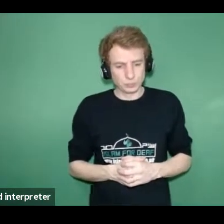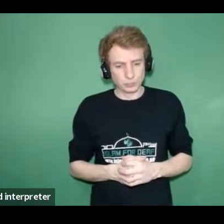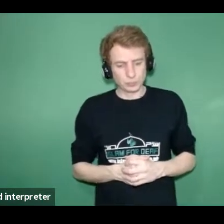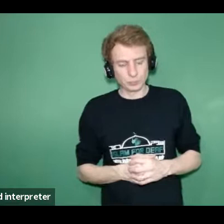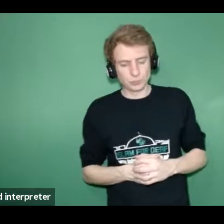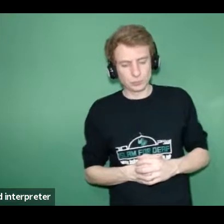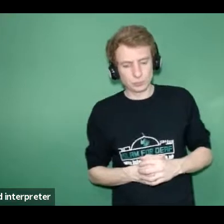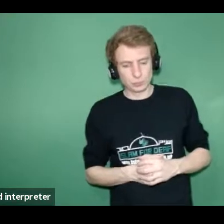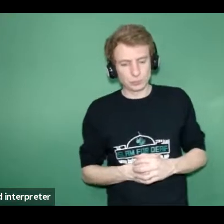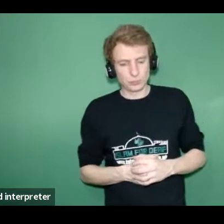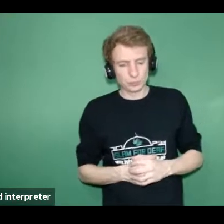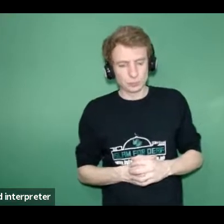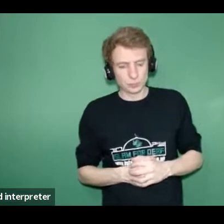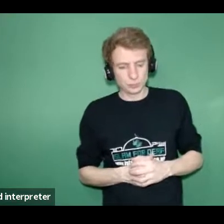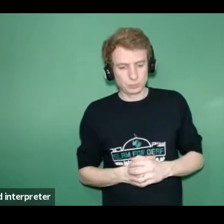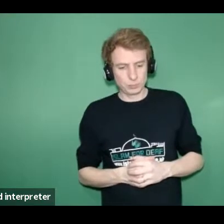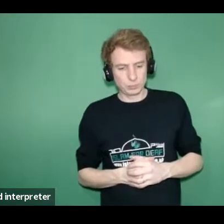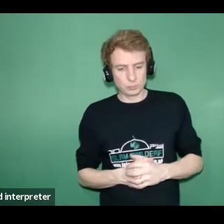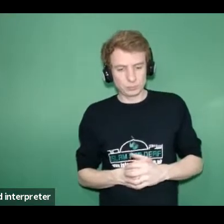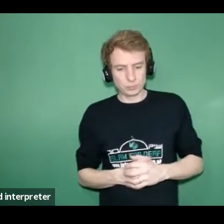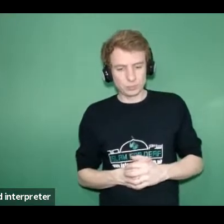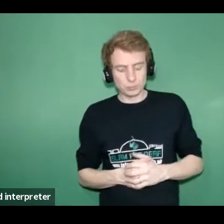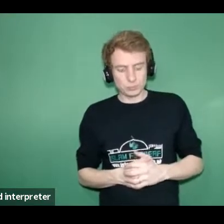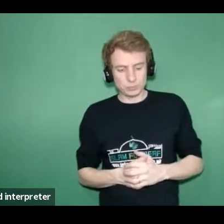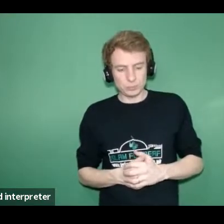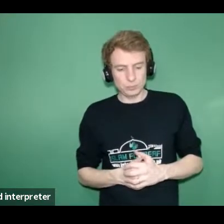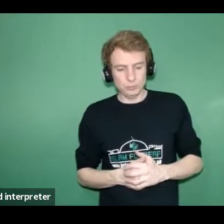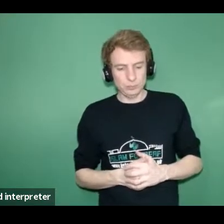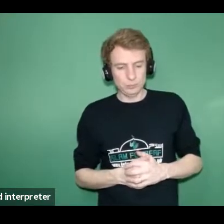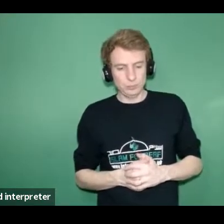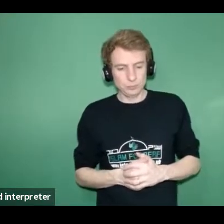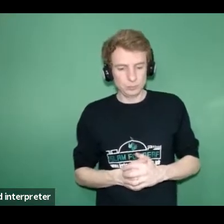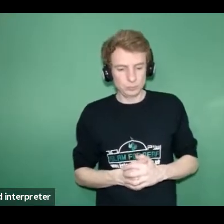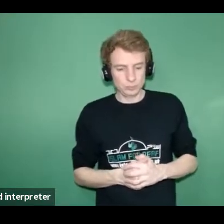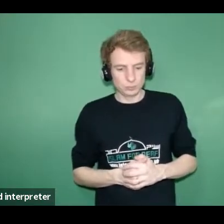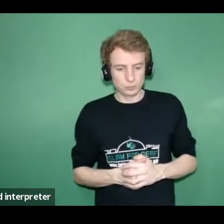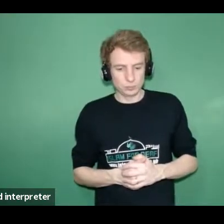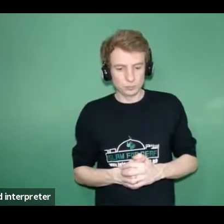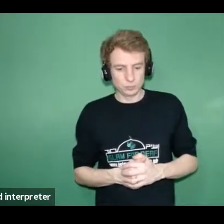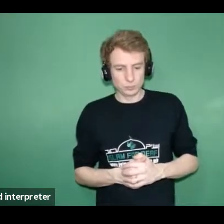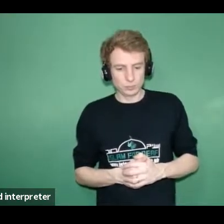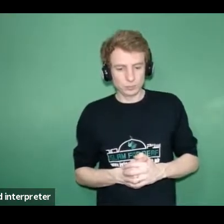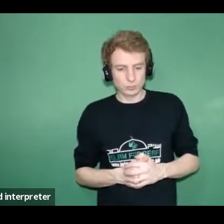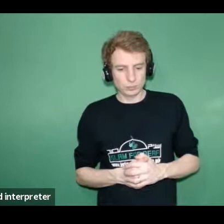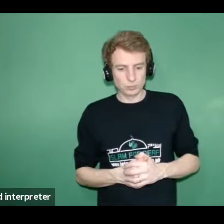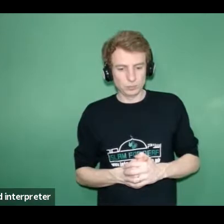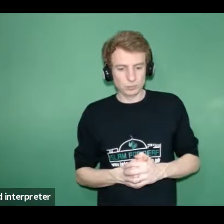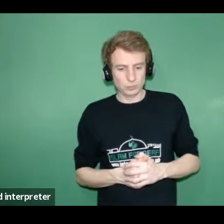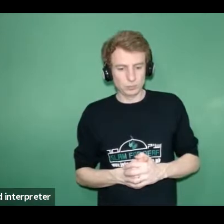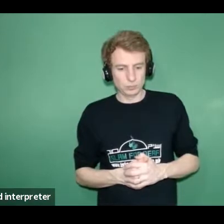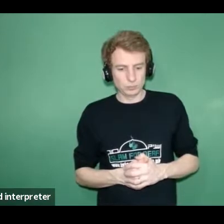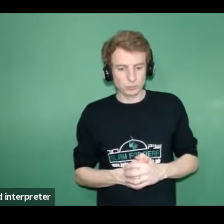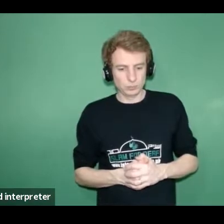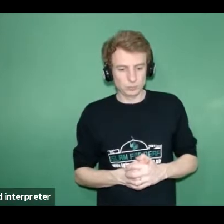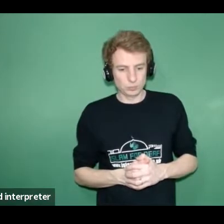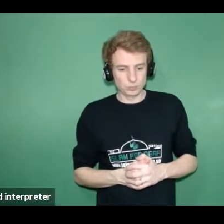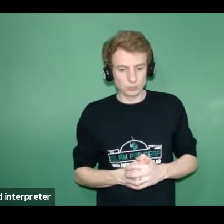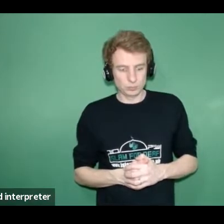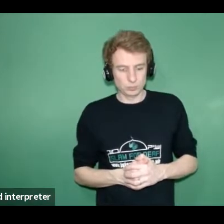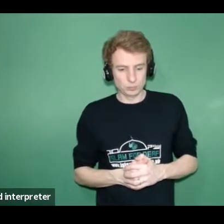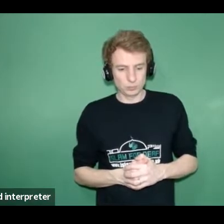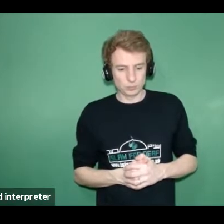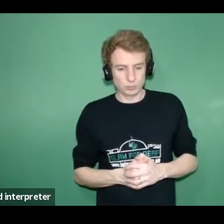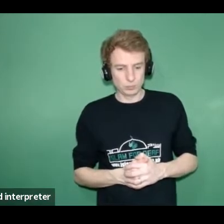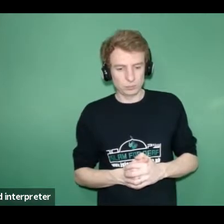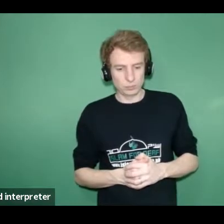كلهم، إيمان الأنبياء. ما هو هذا إيمان الأنبياء؟ ذكره الله عز وجل في سورة البقرة في الآية 136، فقال